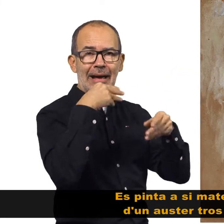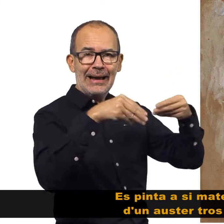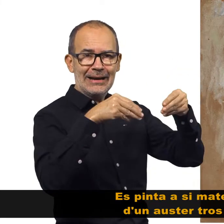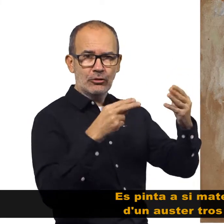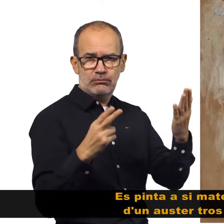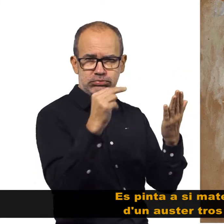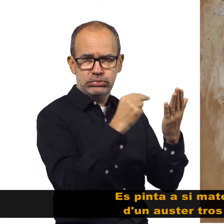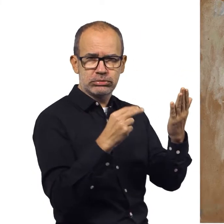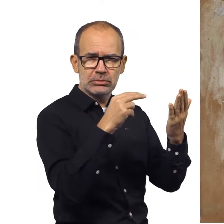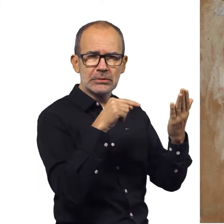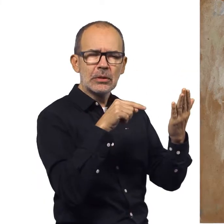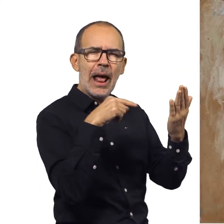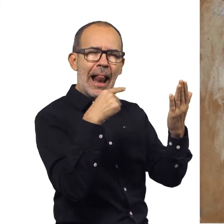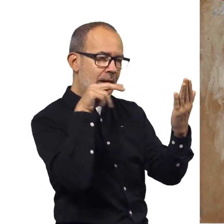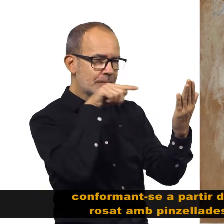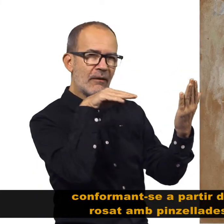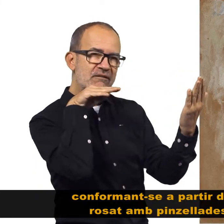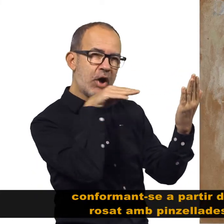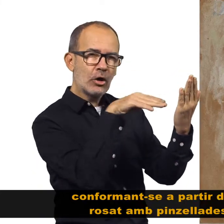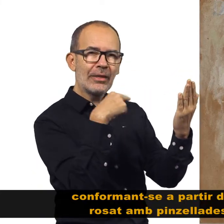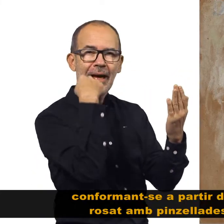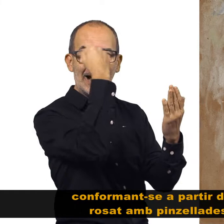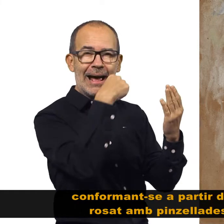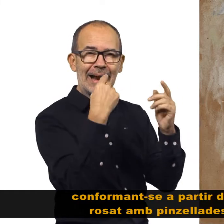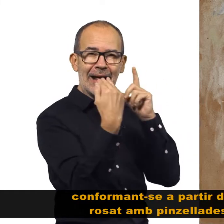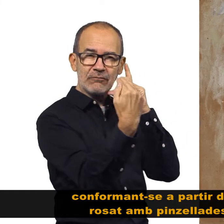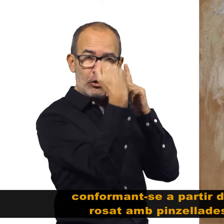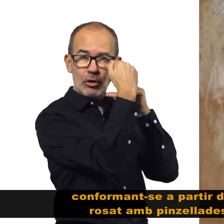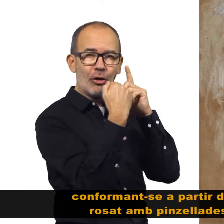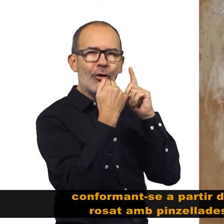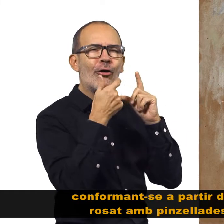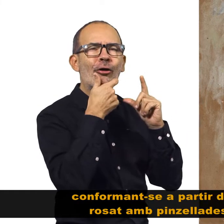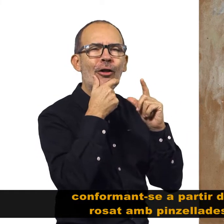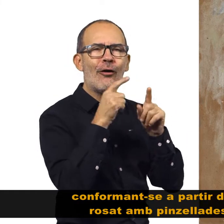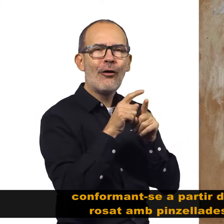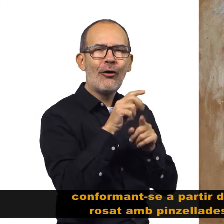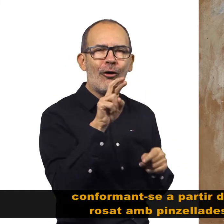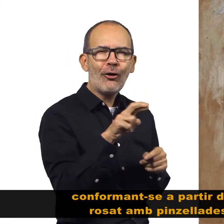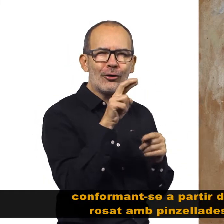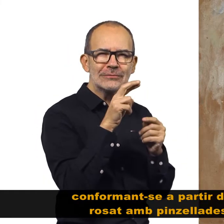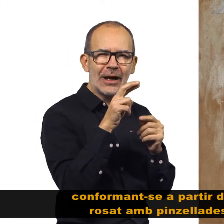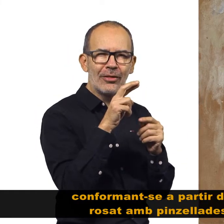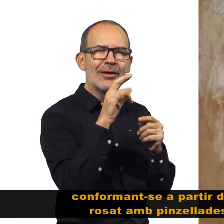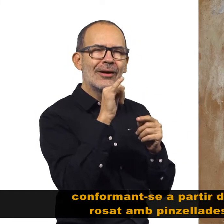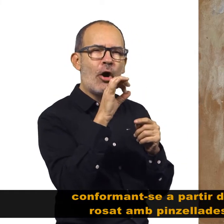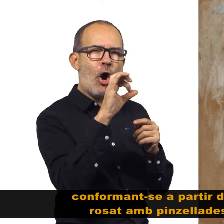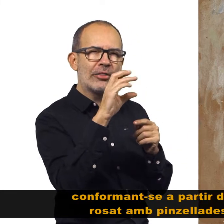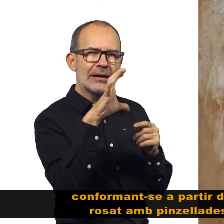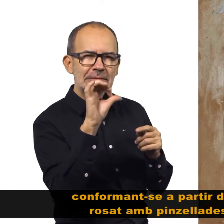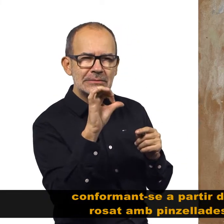Es pinta a si mateix damunt d'un auster tros de cartró, conformant-se a partir d'un fons de rostre rosat amb pinzellades ocres